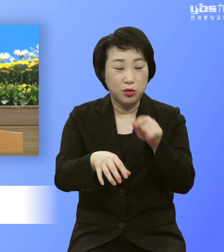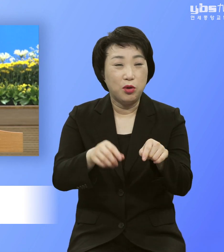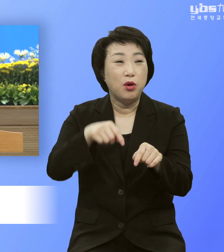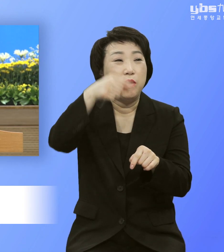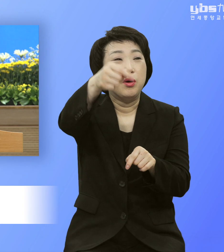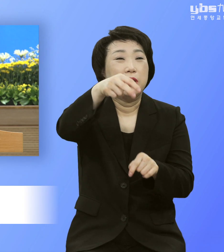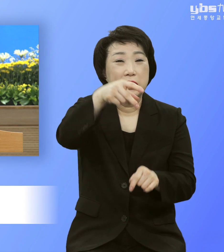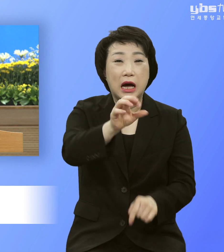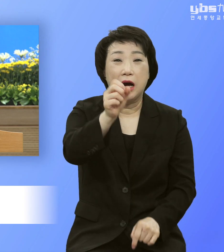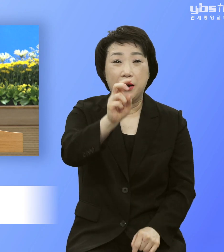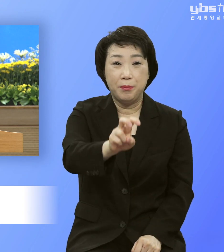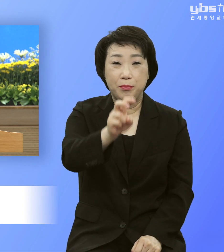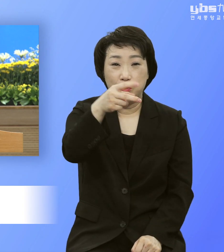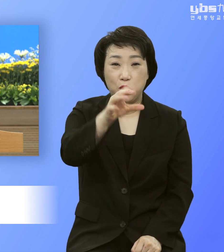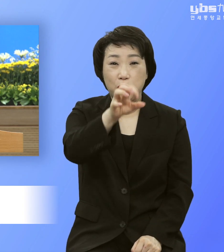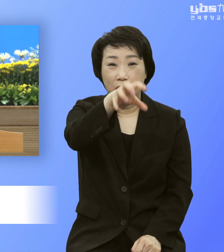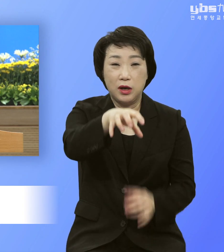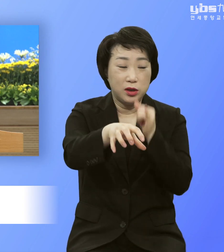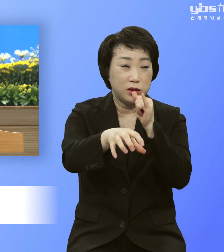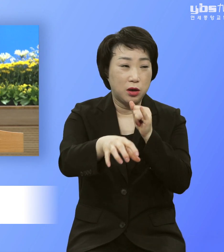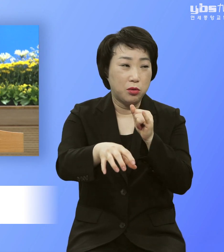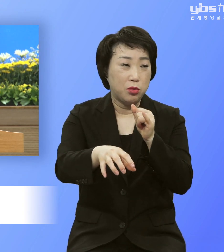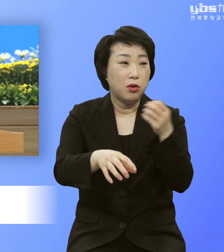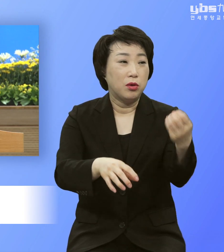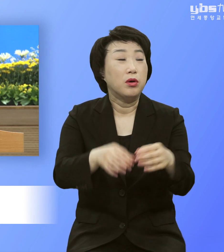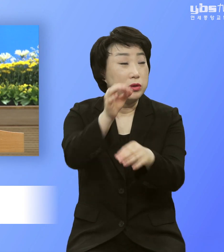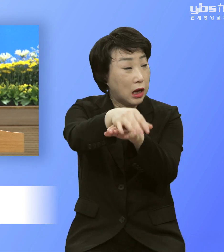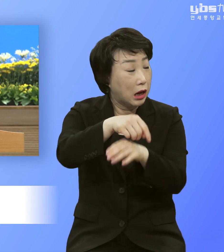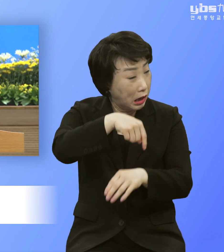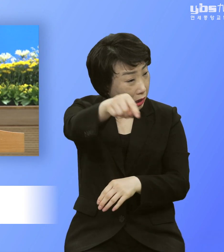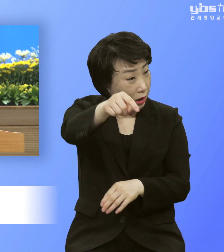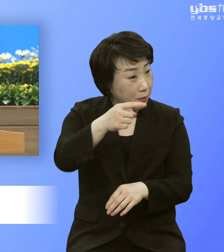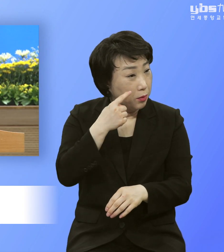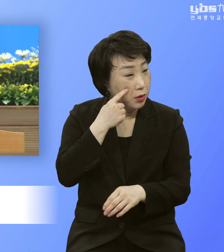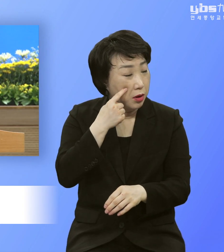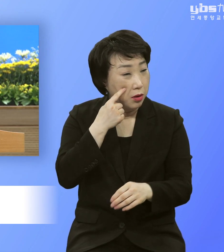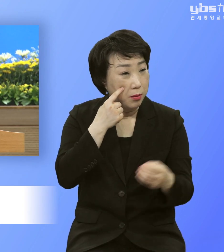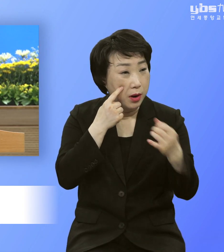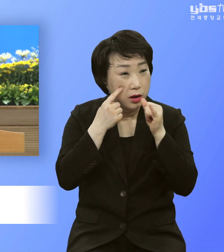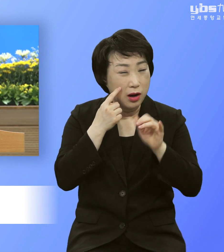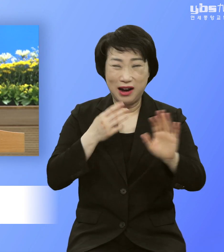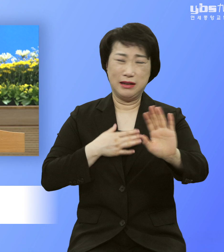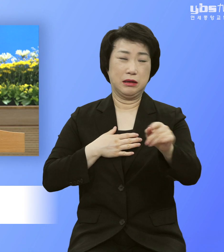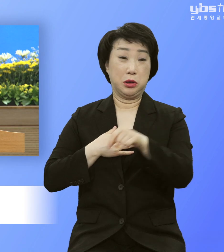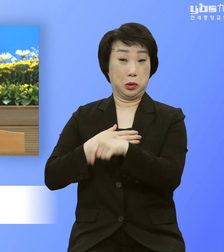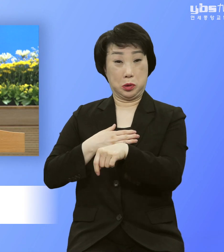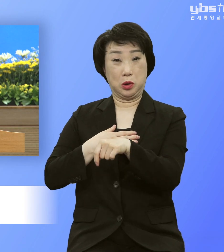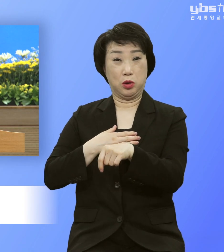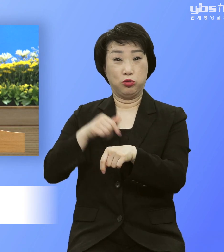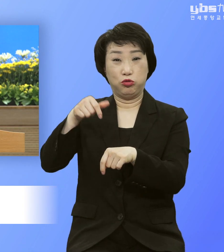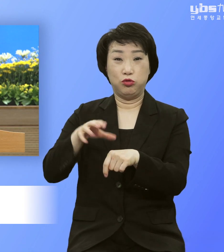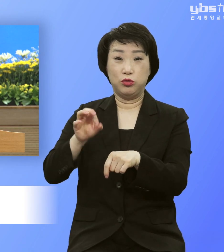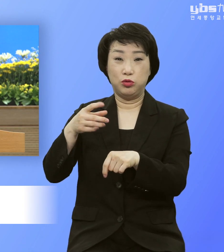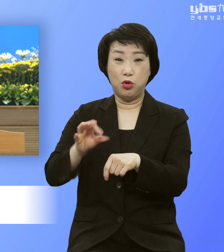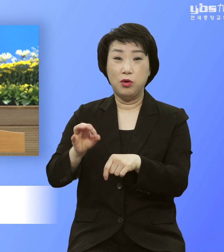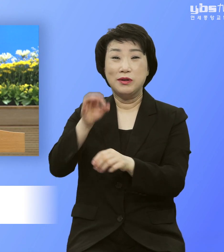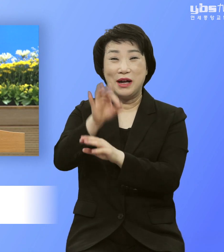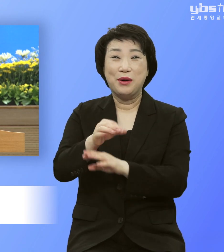있고 그렇다고 그렇게 살아요. 아니로 여기 산다고. 왜 여기를 사냐고 물어요. 원래